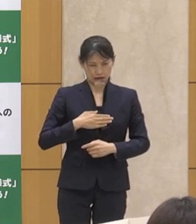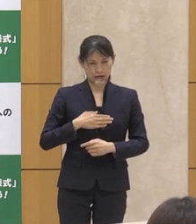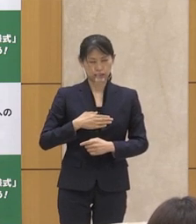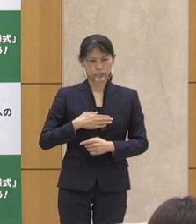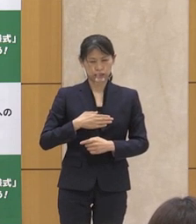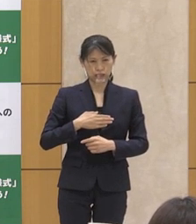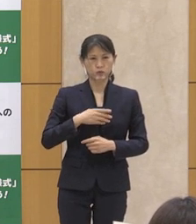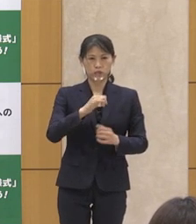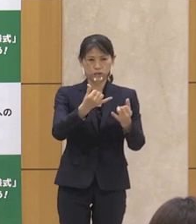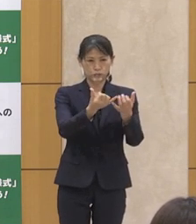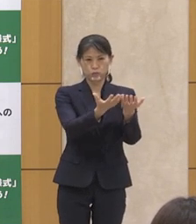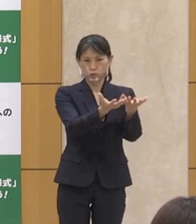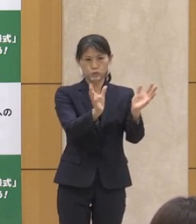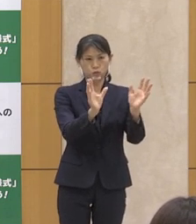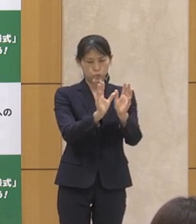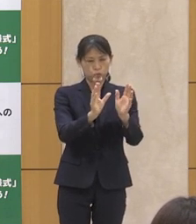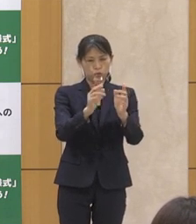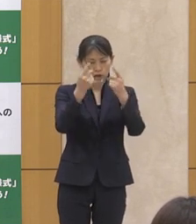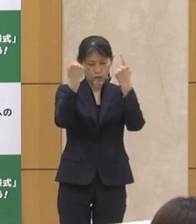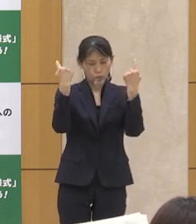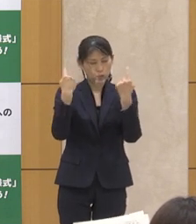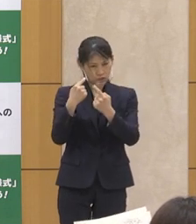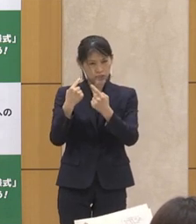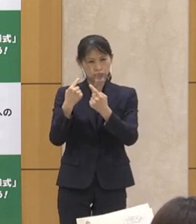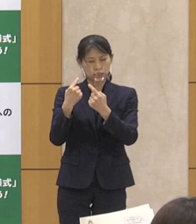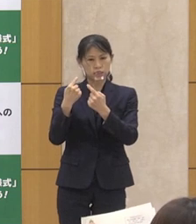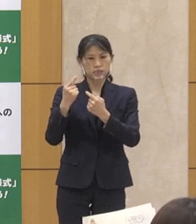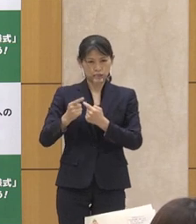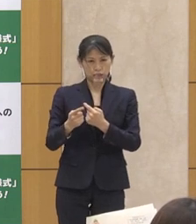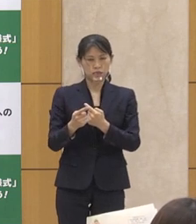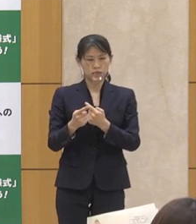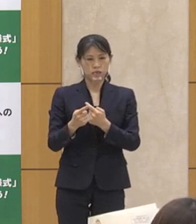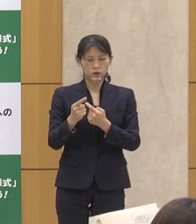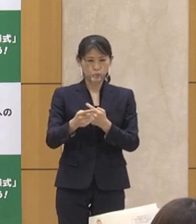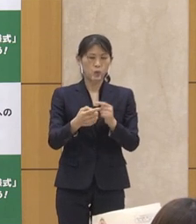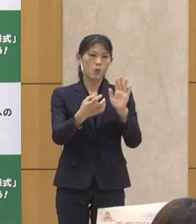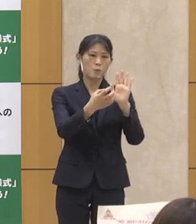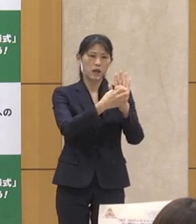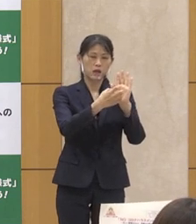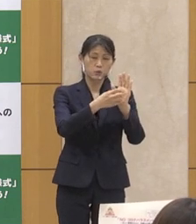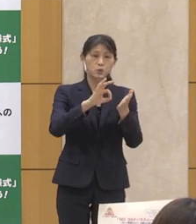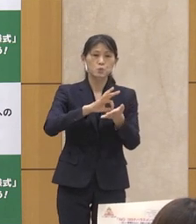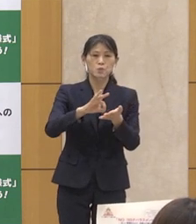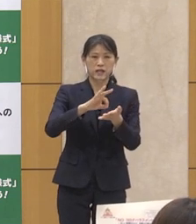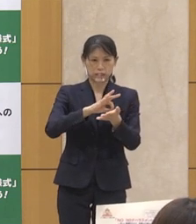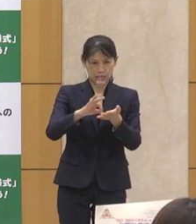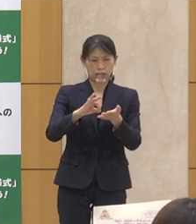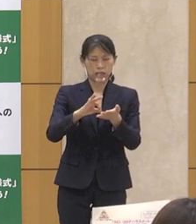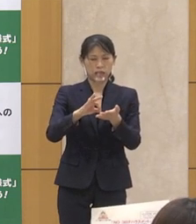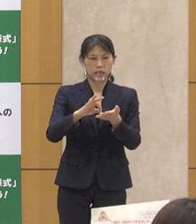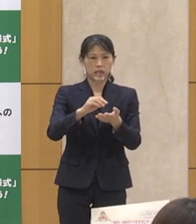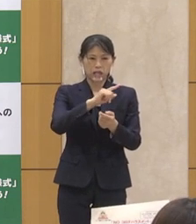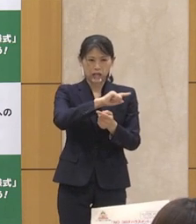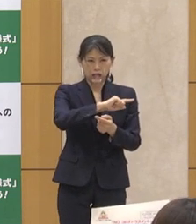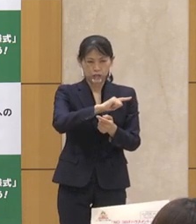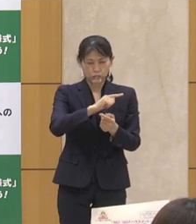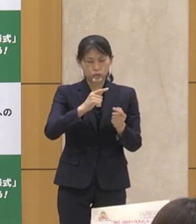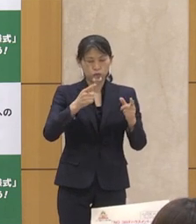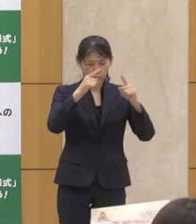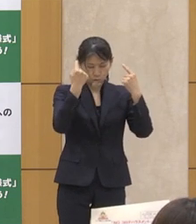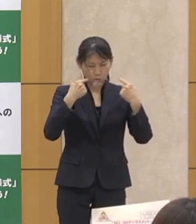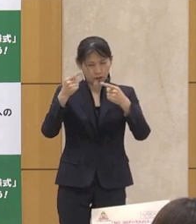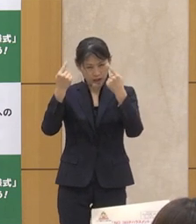個人の活動においてノーコロナハラスメントのロゴマークを利用していただき、それぞれに啓発を行っていただきたいと思